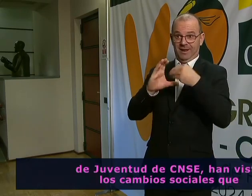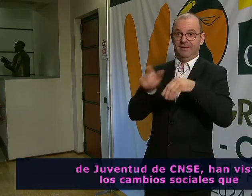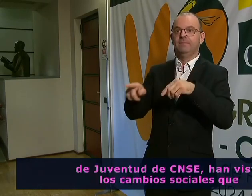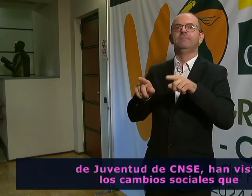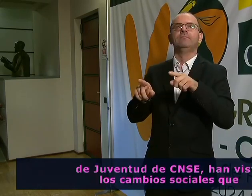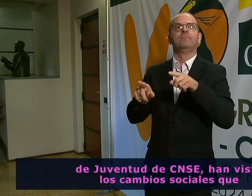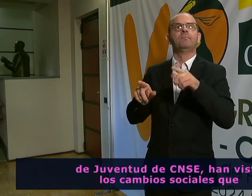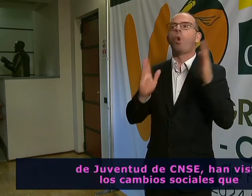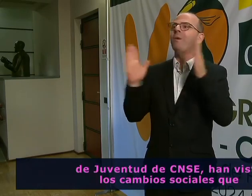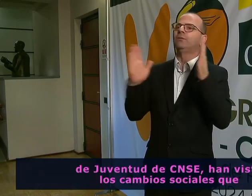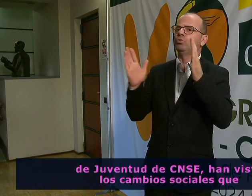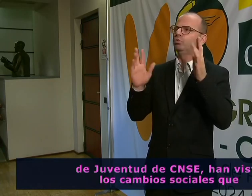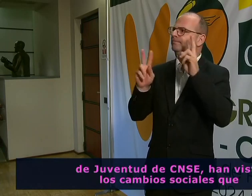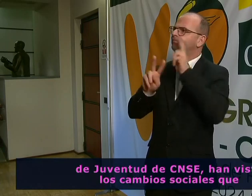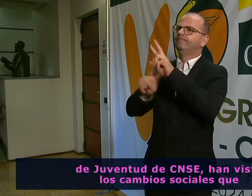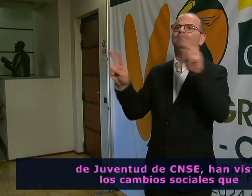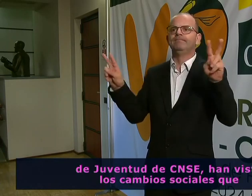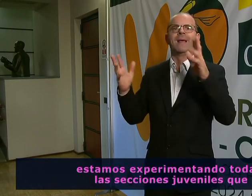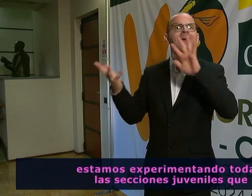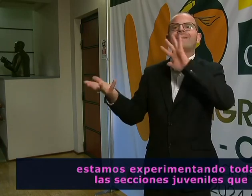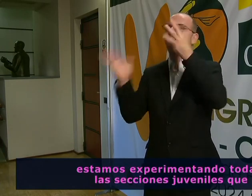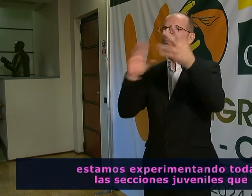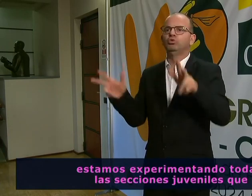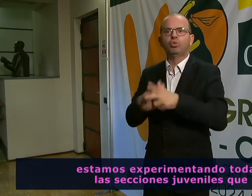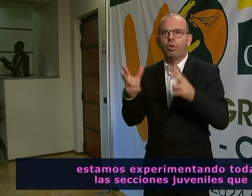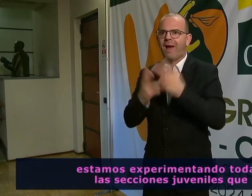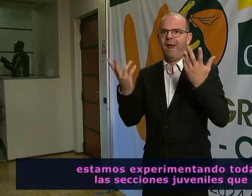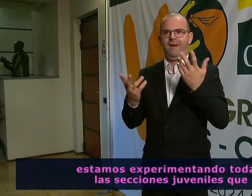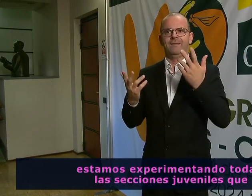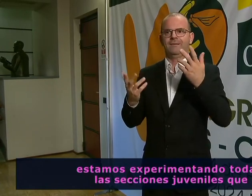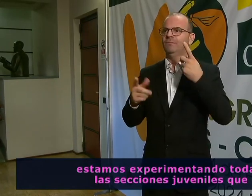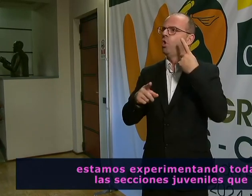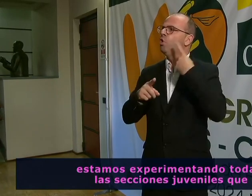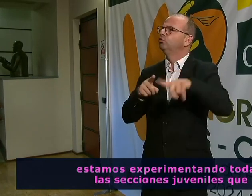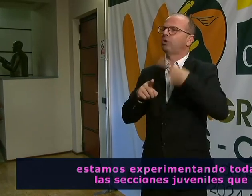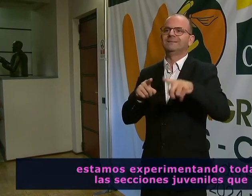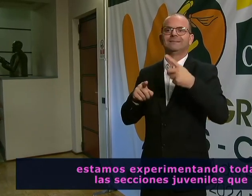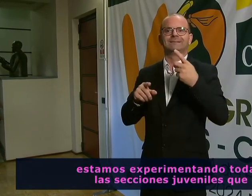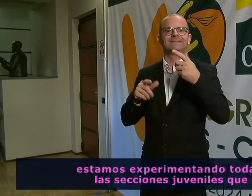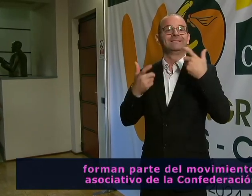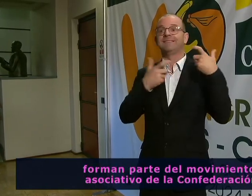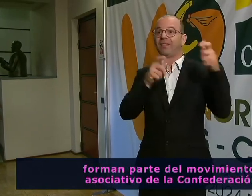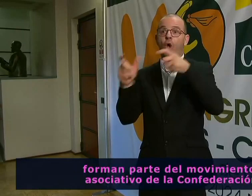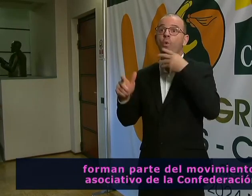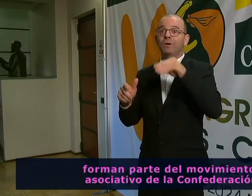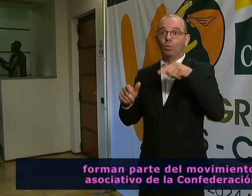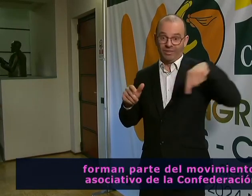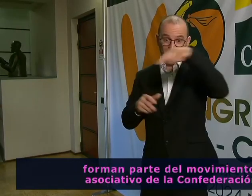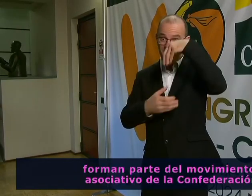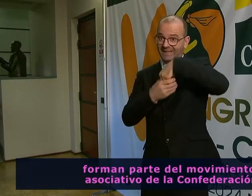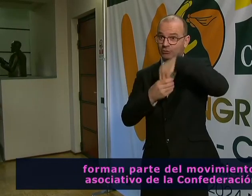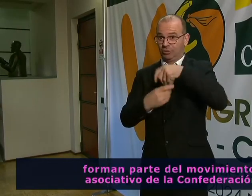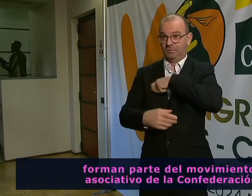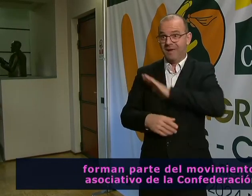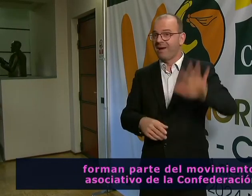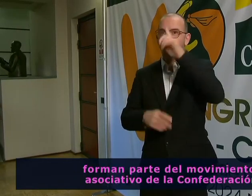CNSE, han visto los cambios sociales que estamos experimentando todas las secciones juveniles que forman parte del movimiento